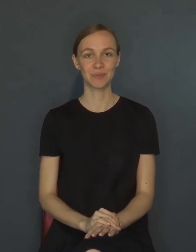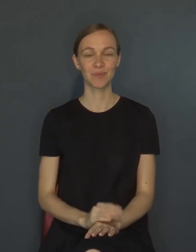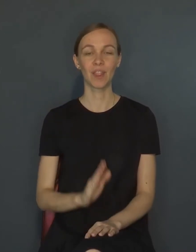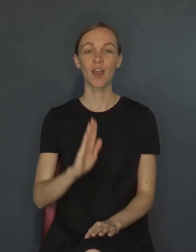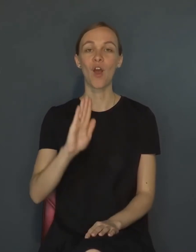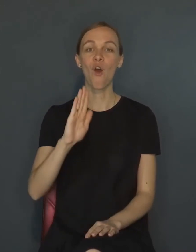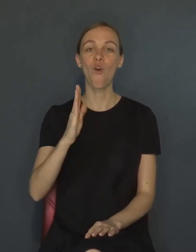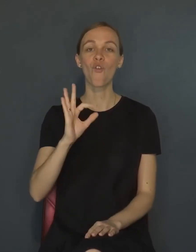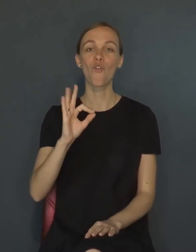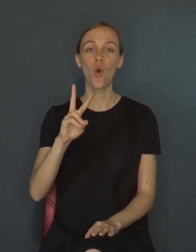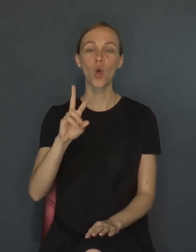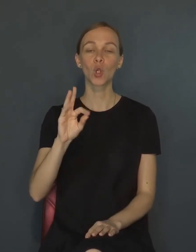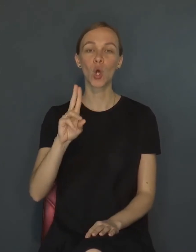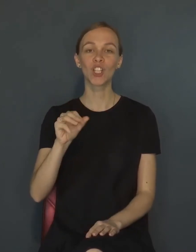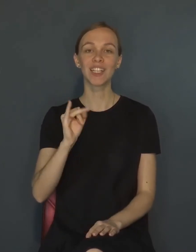Володимирський,